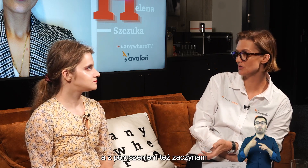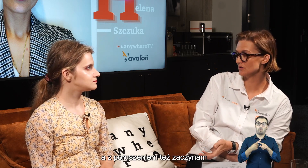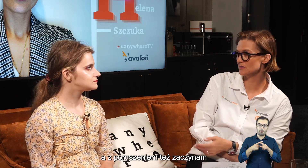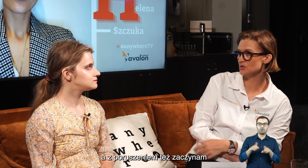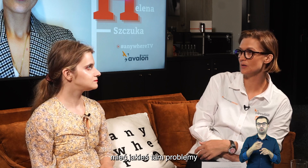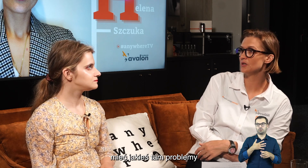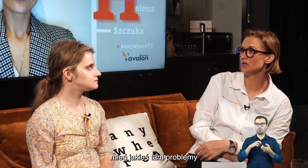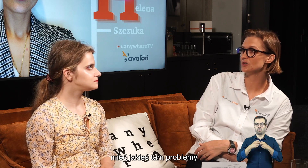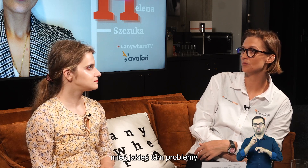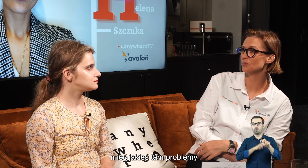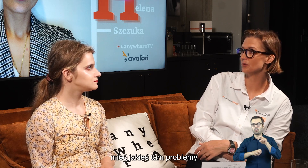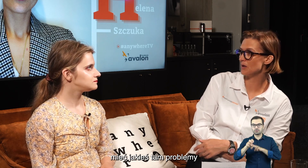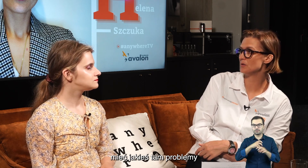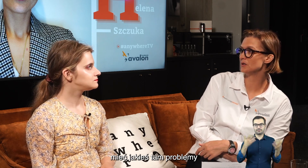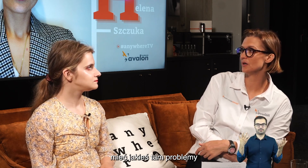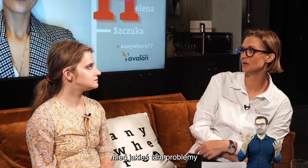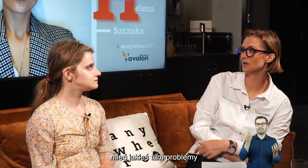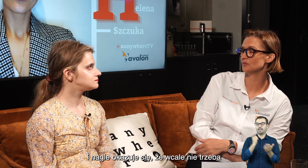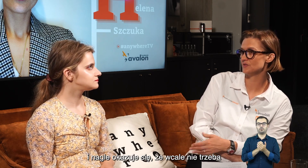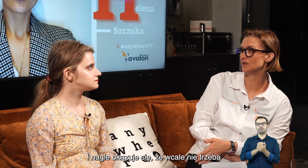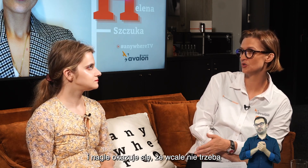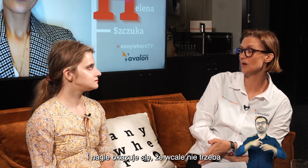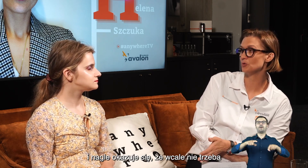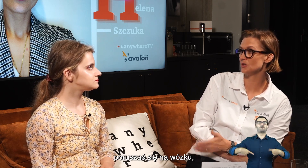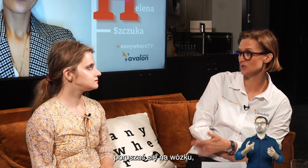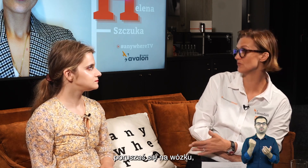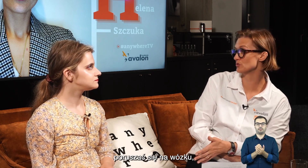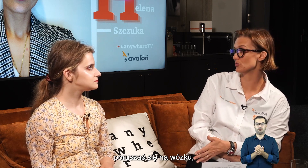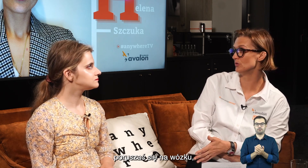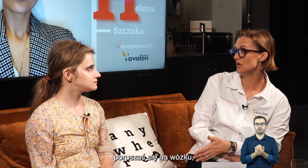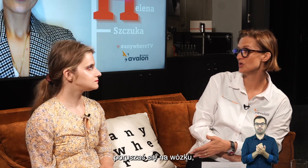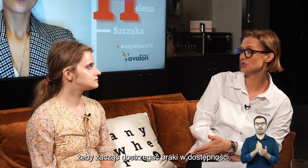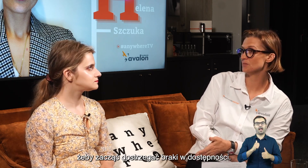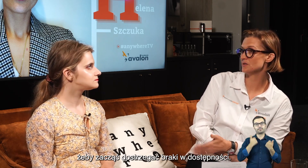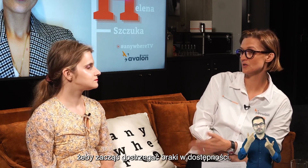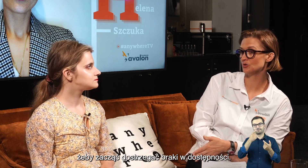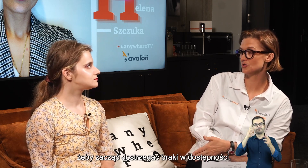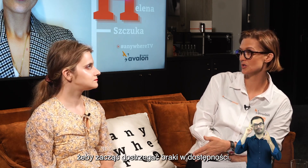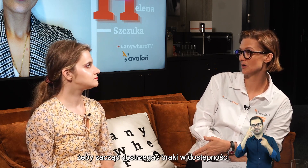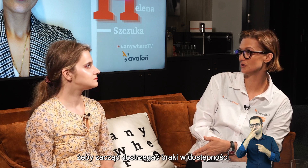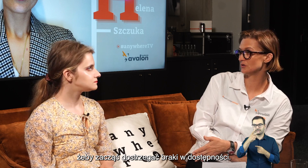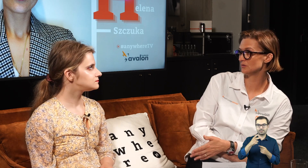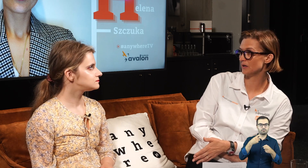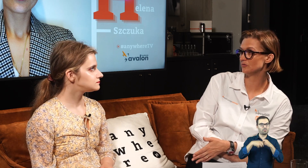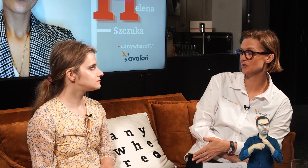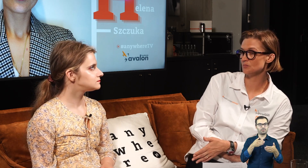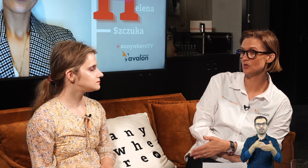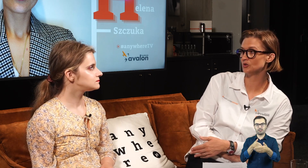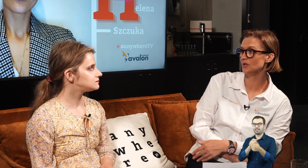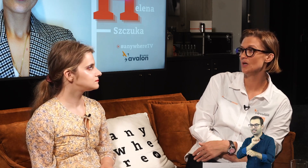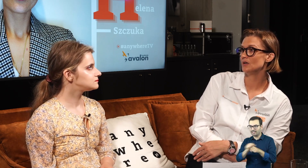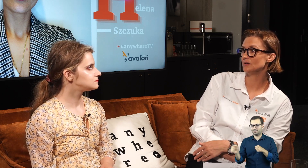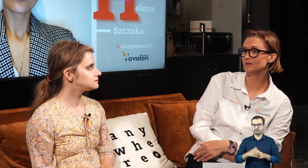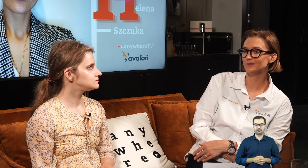też zaczynam mieć jakieś tam problemy i nagle wcale nie trzeba poruszać na wózku, żeby zacząć dostrzegać braki w